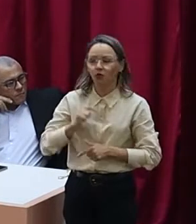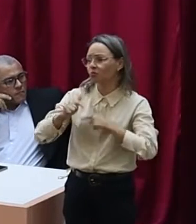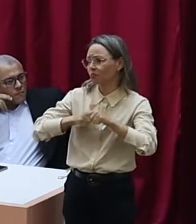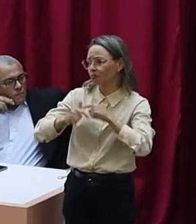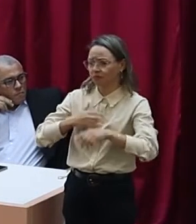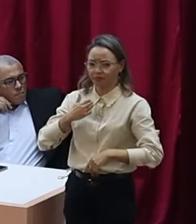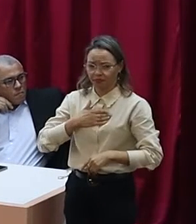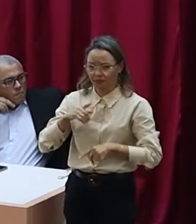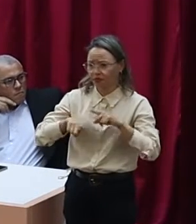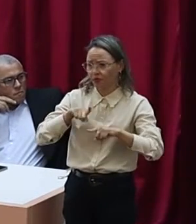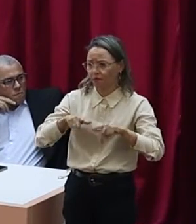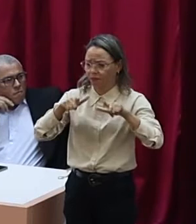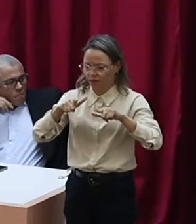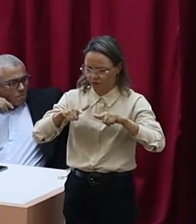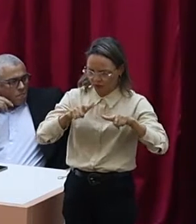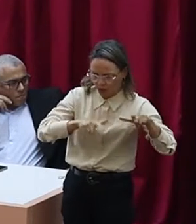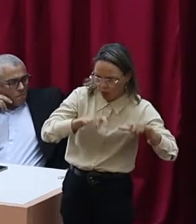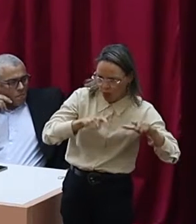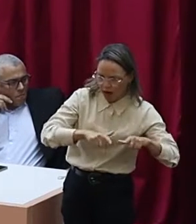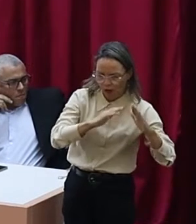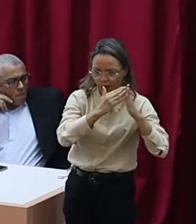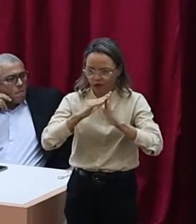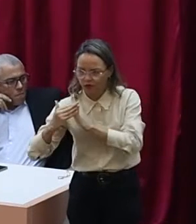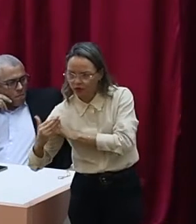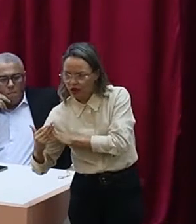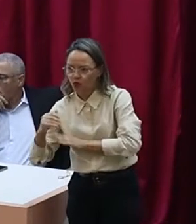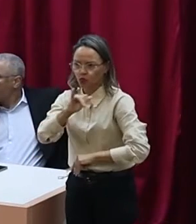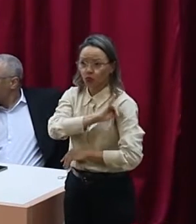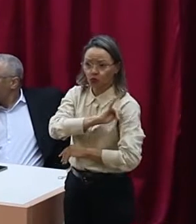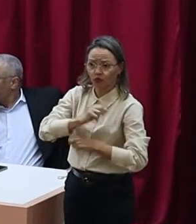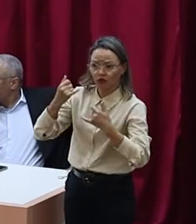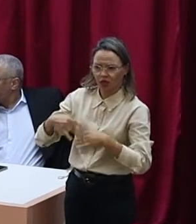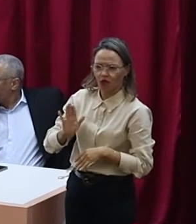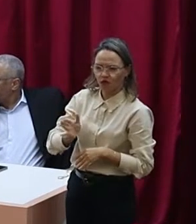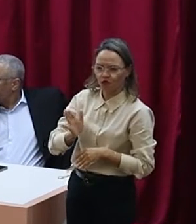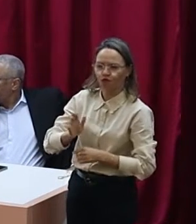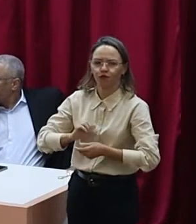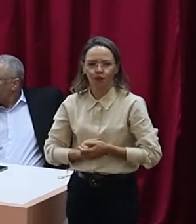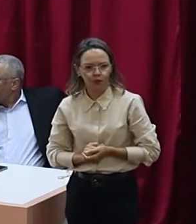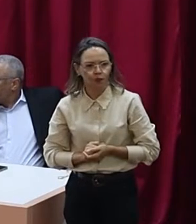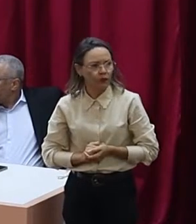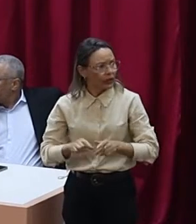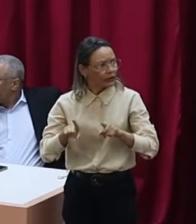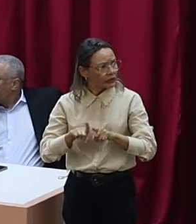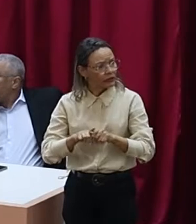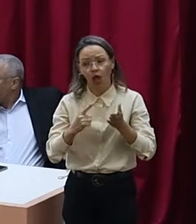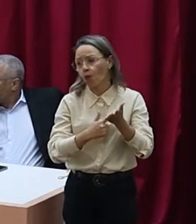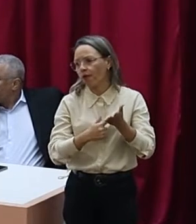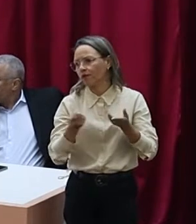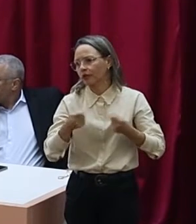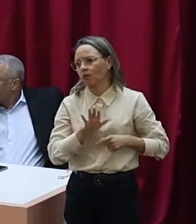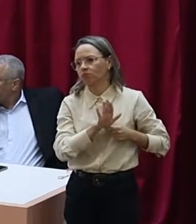feito no Complexo do Alemão. É um grupo de favelas do Rio que eu vou já falar em um minuto. E é um livro que está disponível